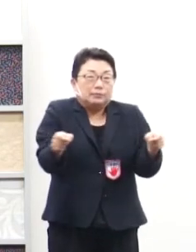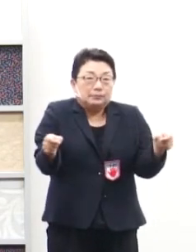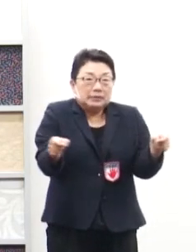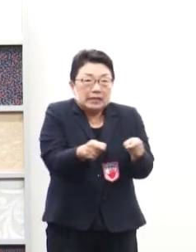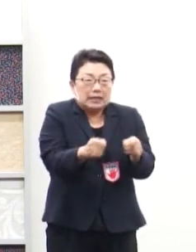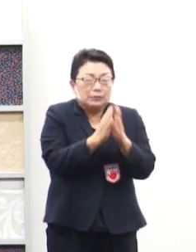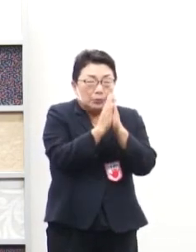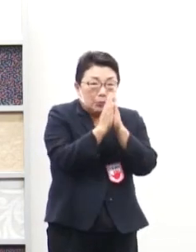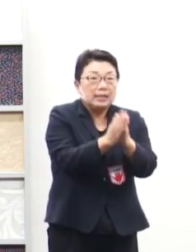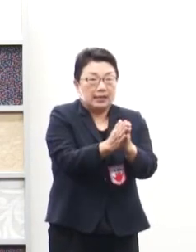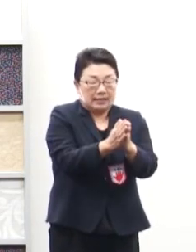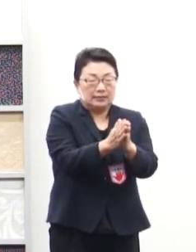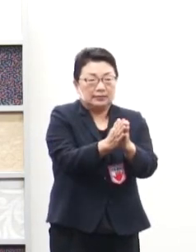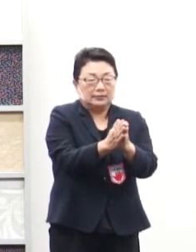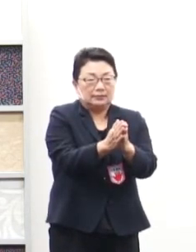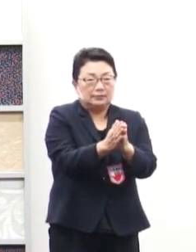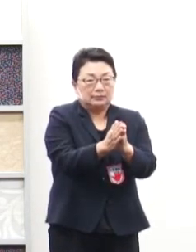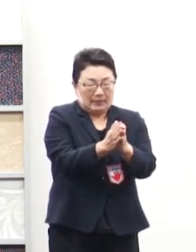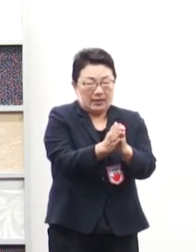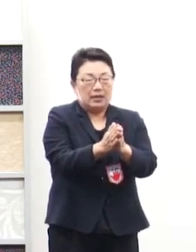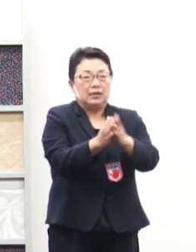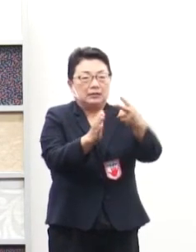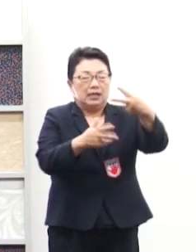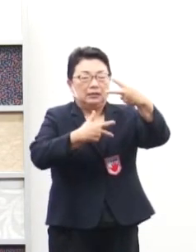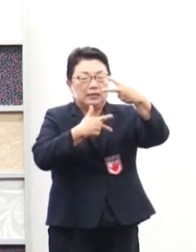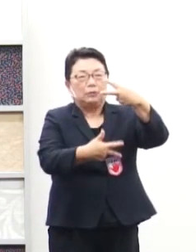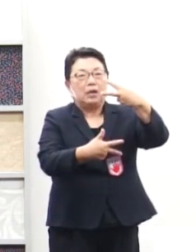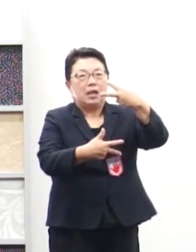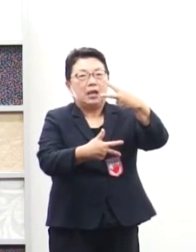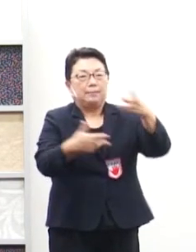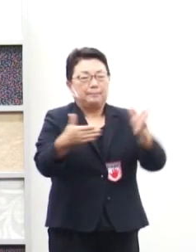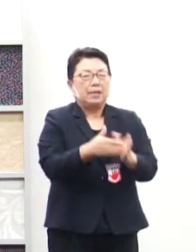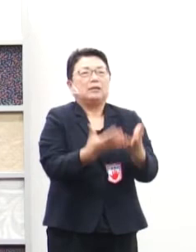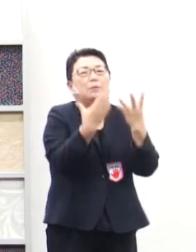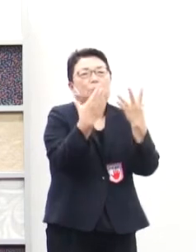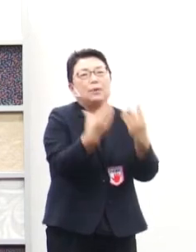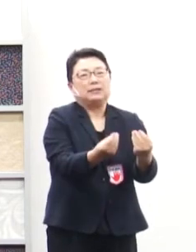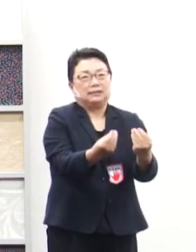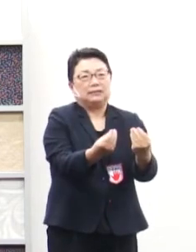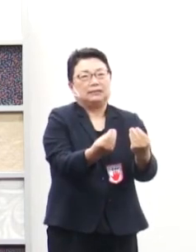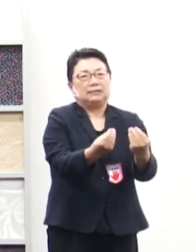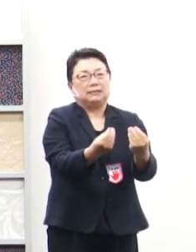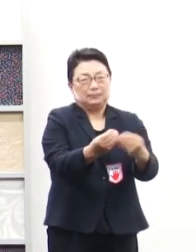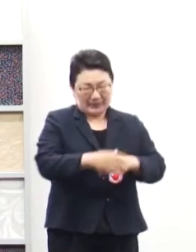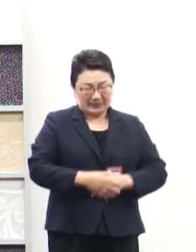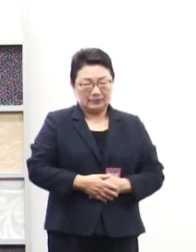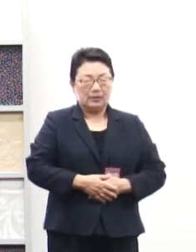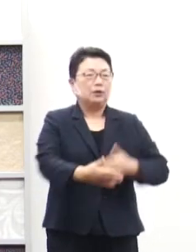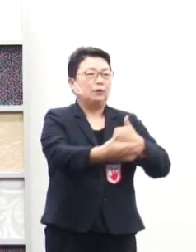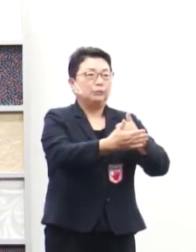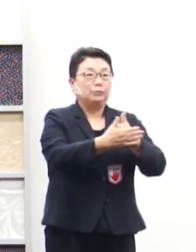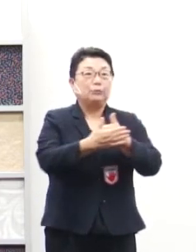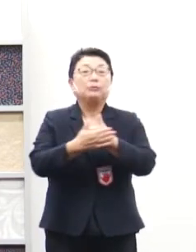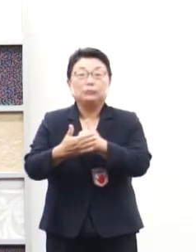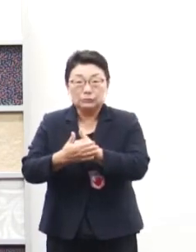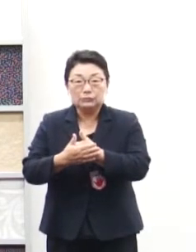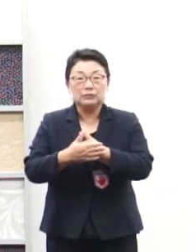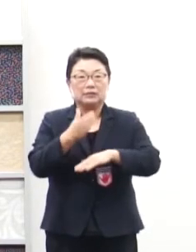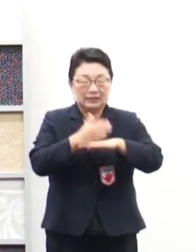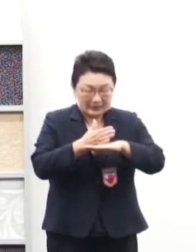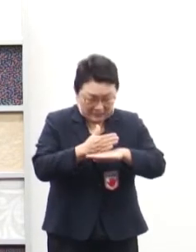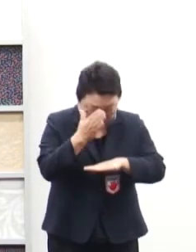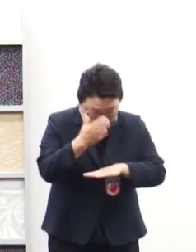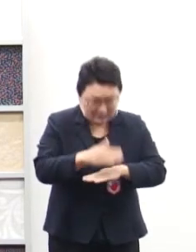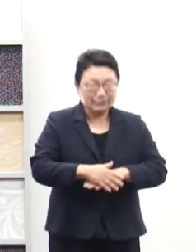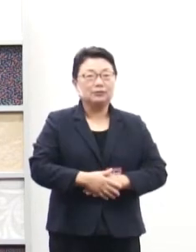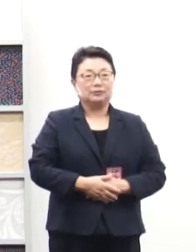縮要請につきましては、予定通り、2月7日をもって、解除をいたします。ご協力に、心からの感謝を申し上